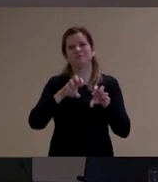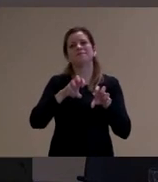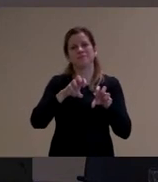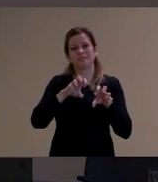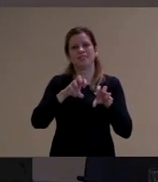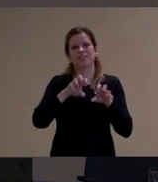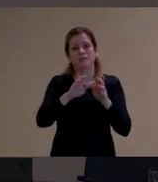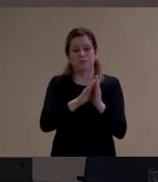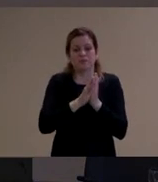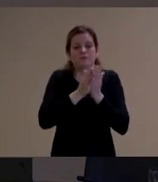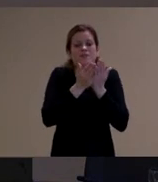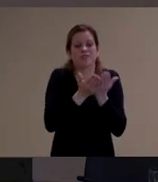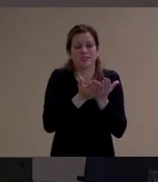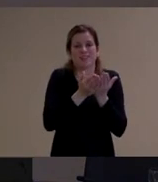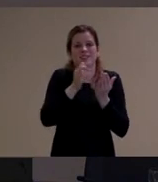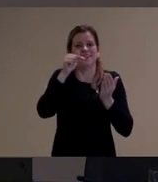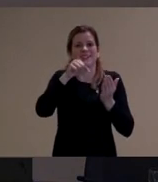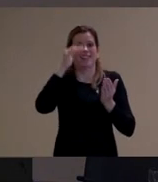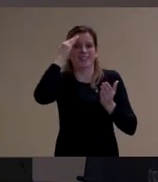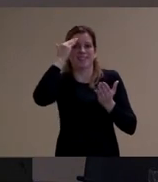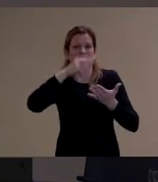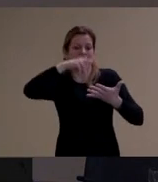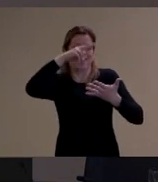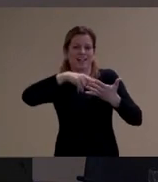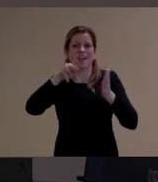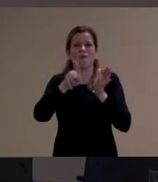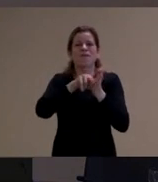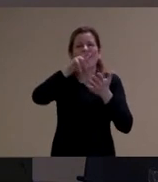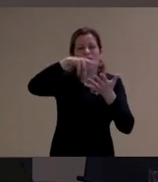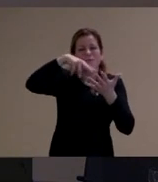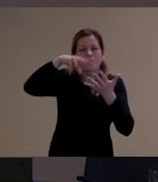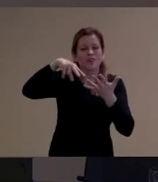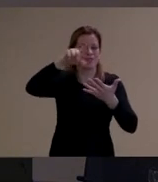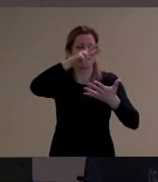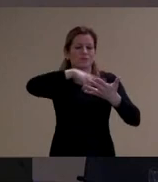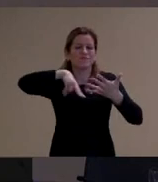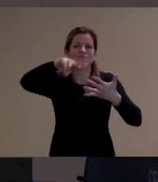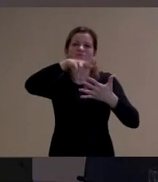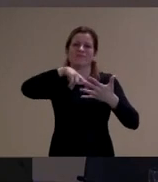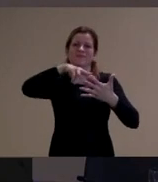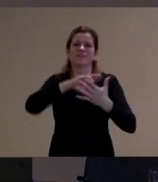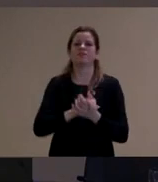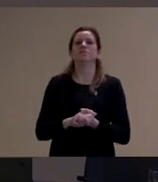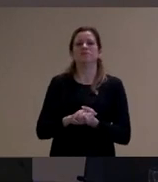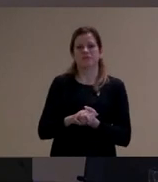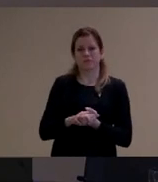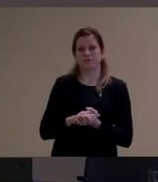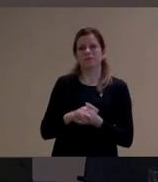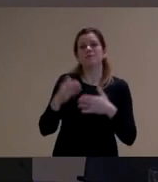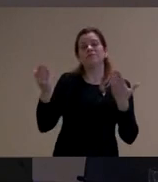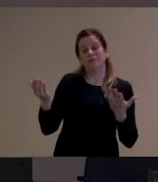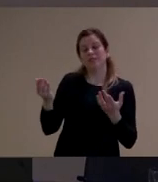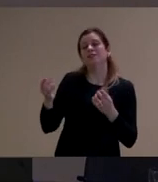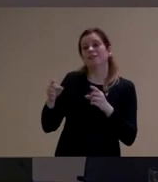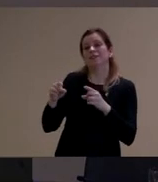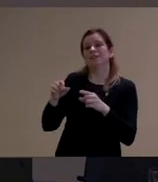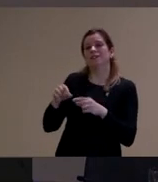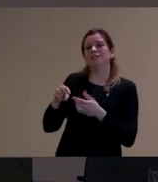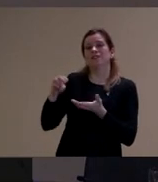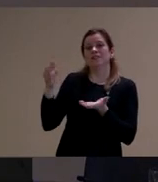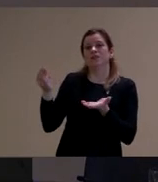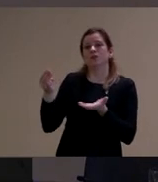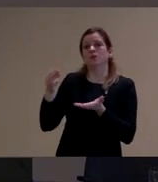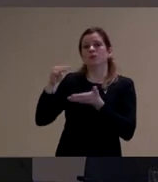também que na fala Inicial O professor né falou isso que ele levou alguém a